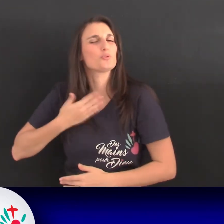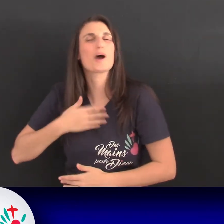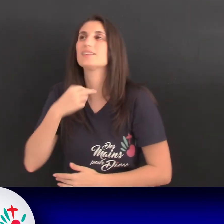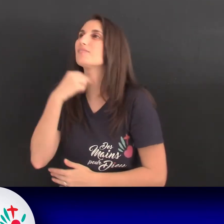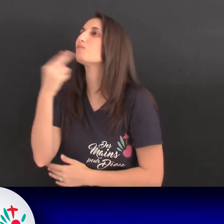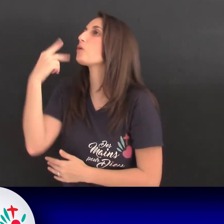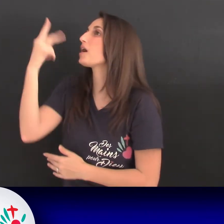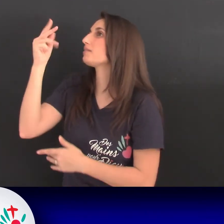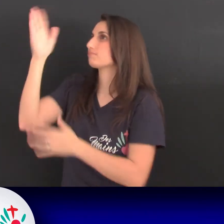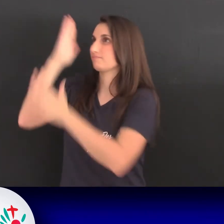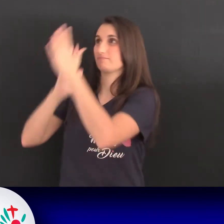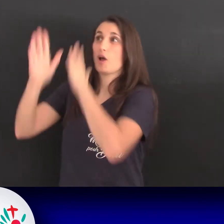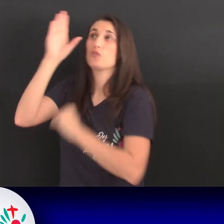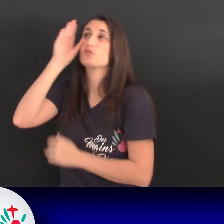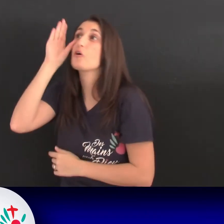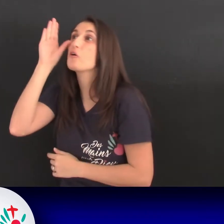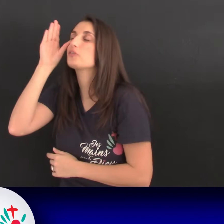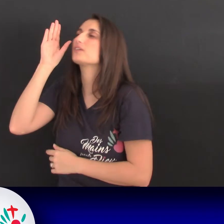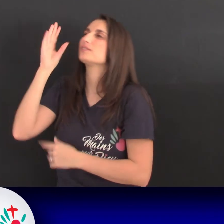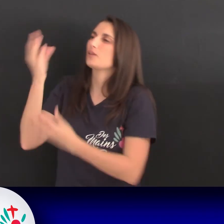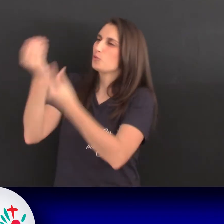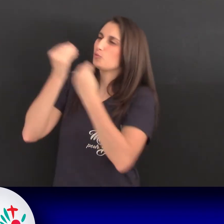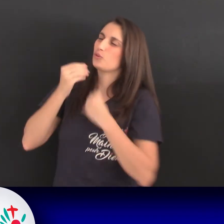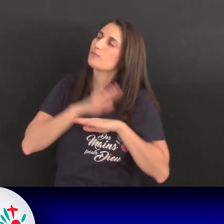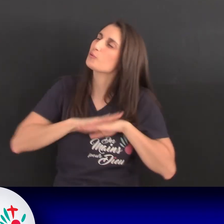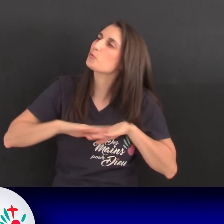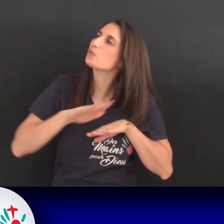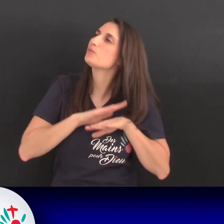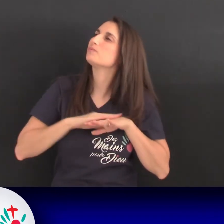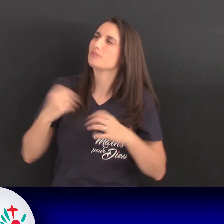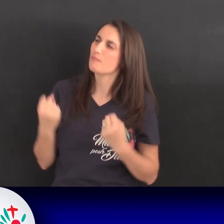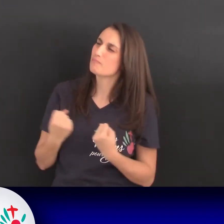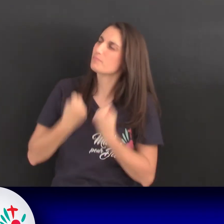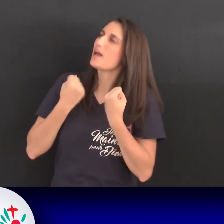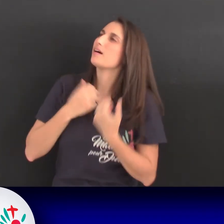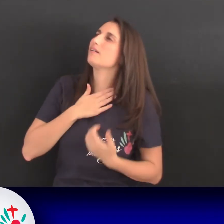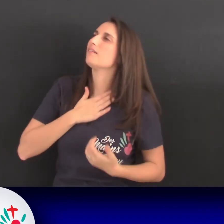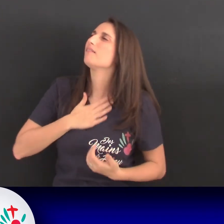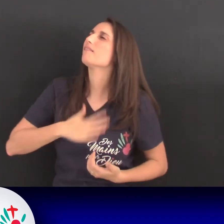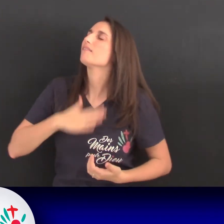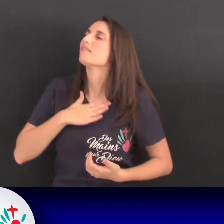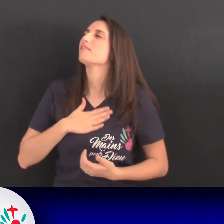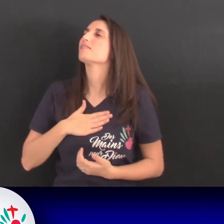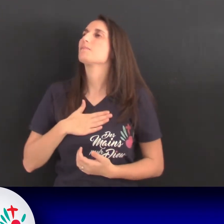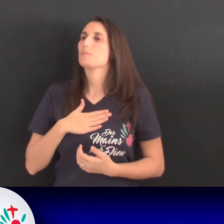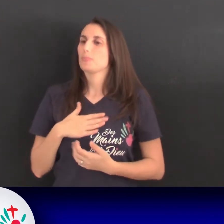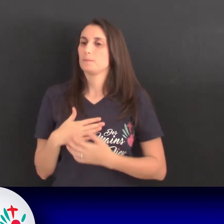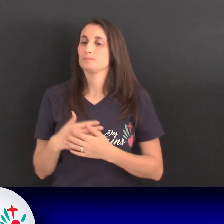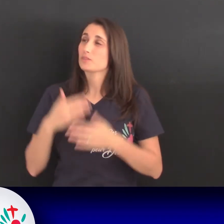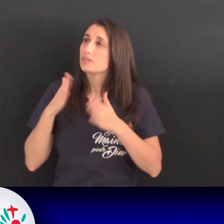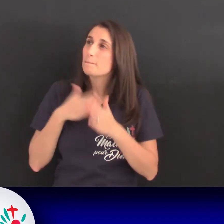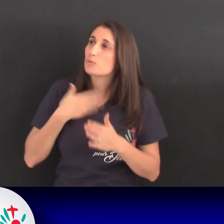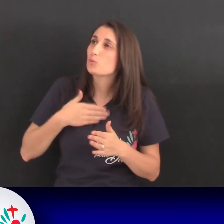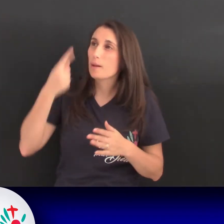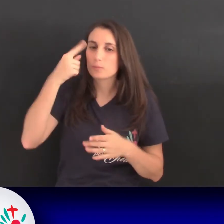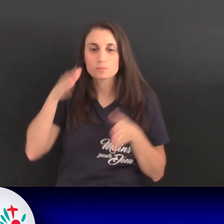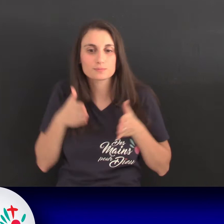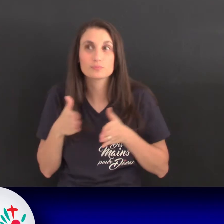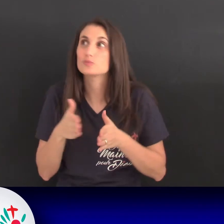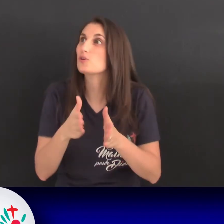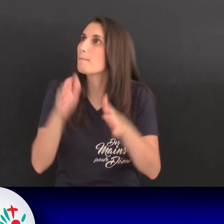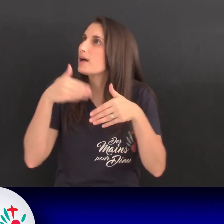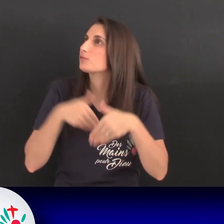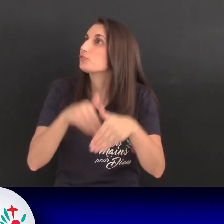vient nous réconforter, qui nous fait du bien, qui nous fortifie, qui nous donne ce que nous avons besoin pour continuer notre chemin. Nous te louons et nous